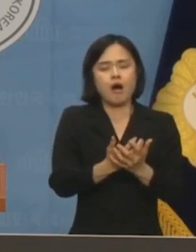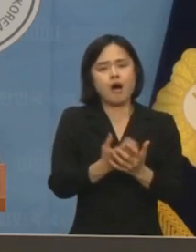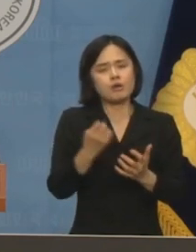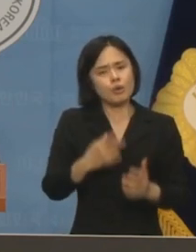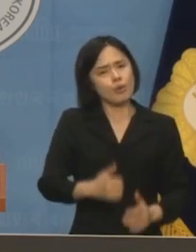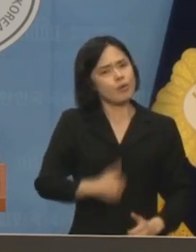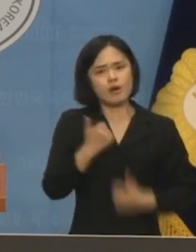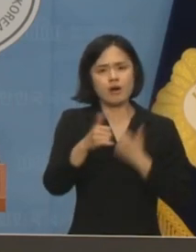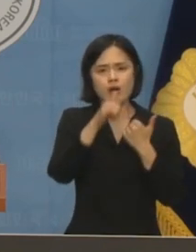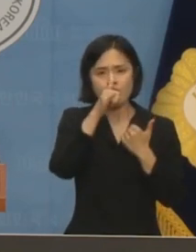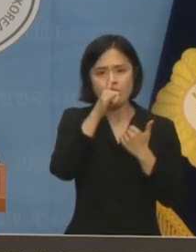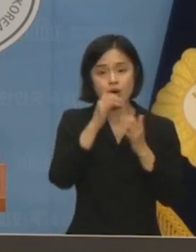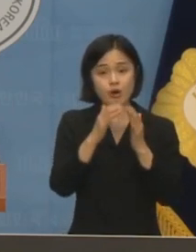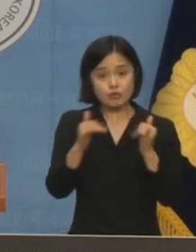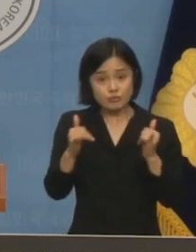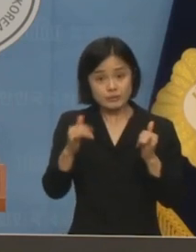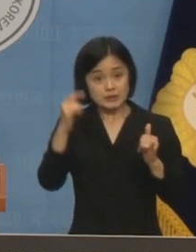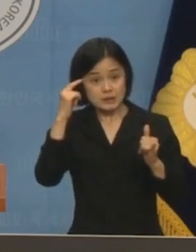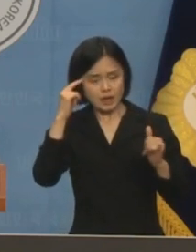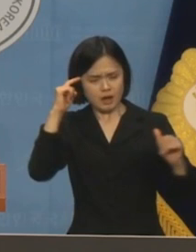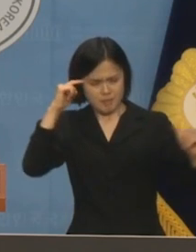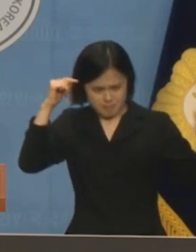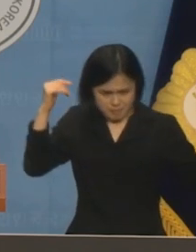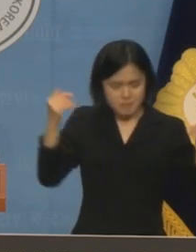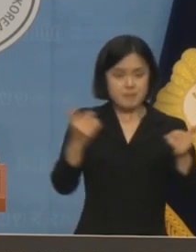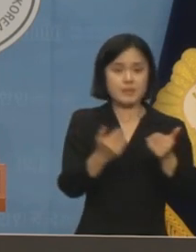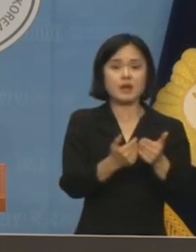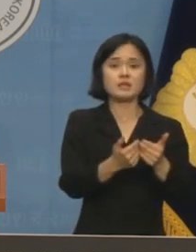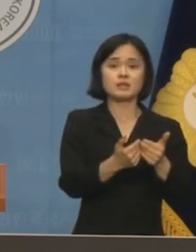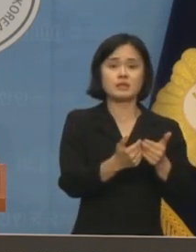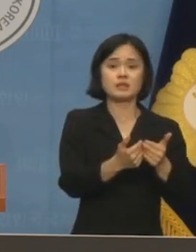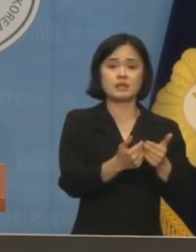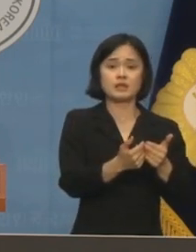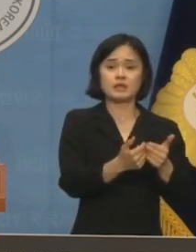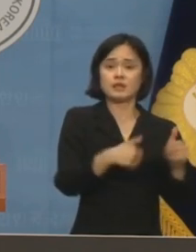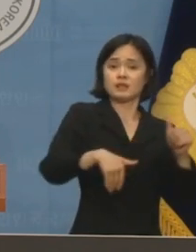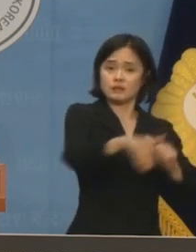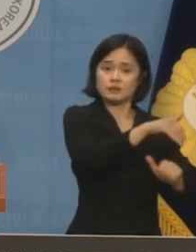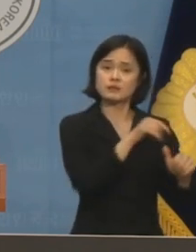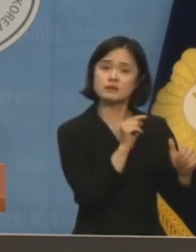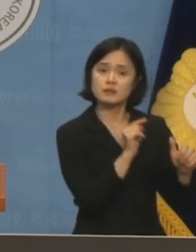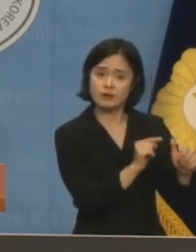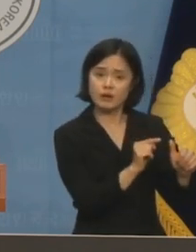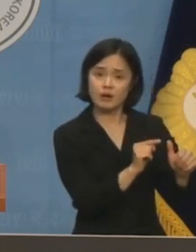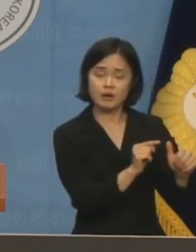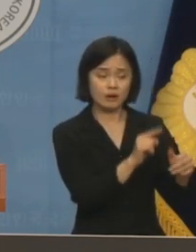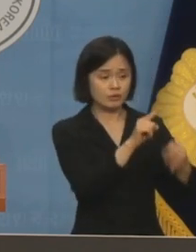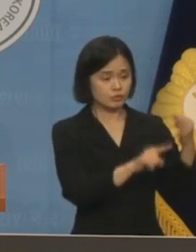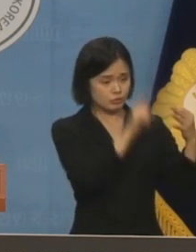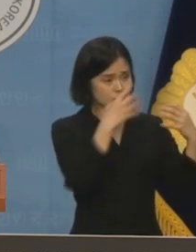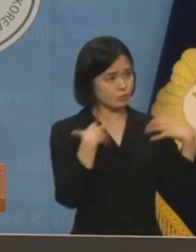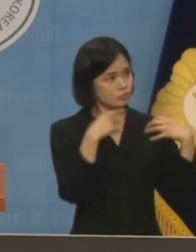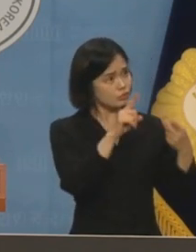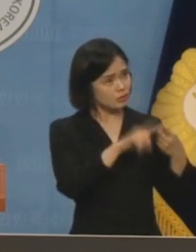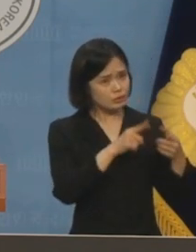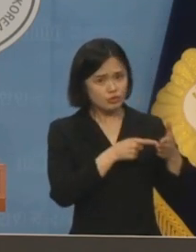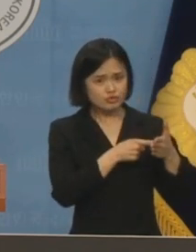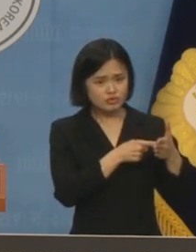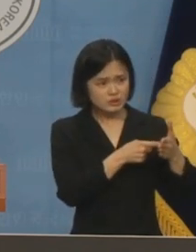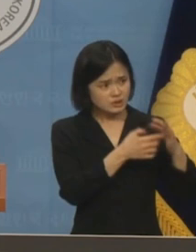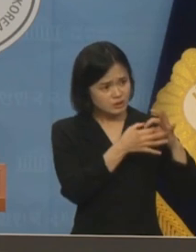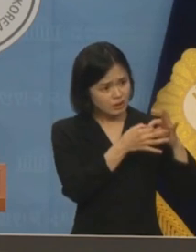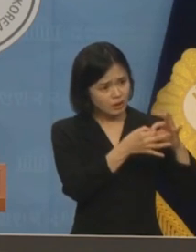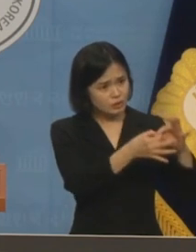불러오고 국민 정서에 반하는 국가적 이슈가 윤석열 정부에서 자행되고 있는지 개탄스럽다. 도대체